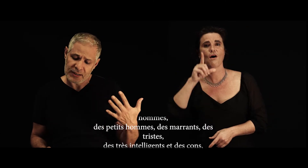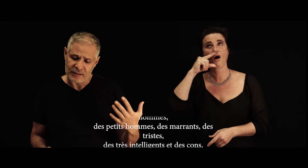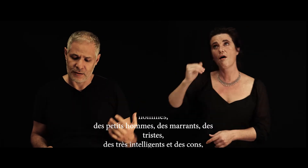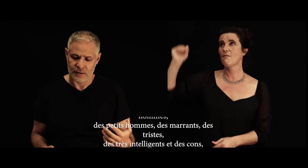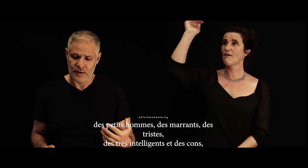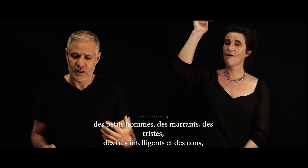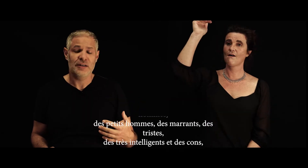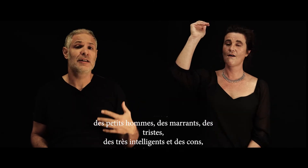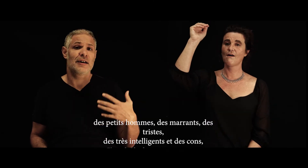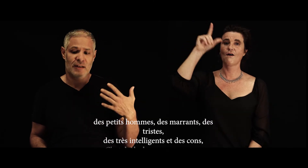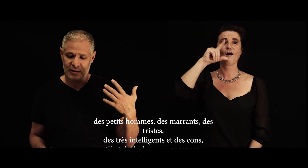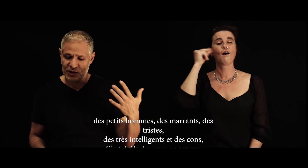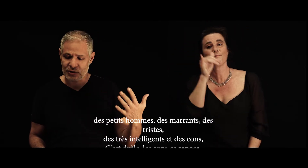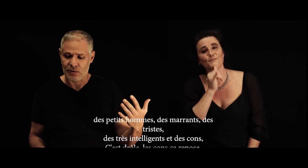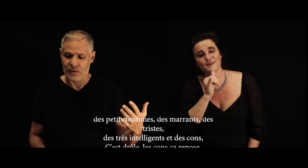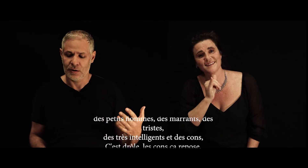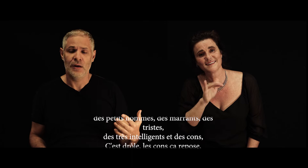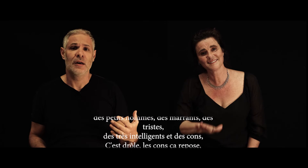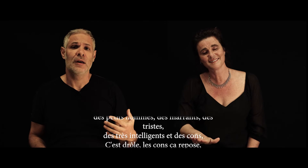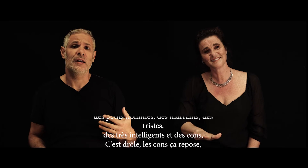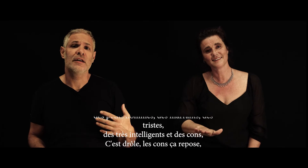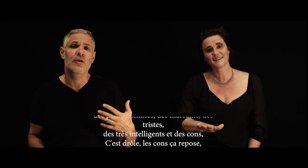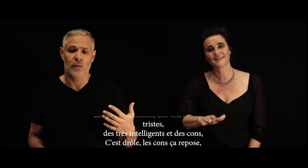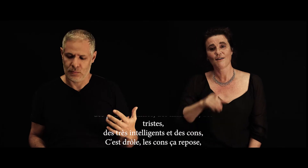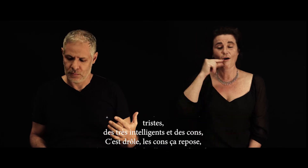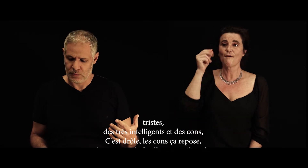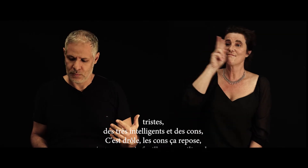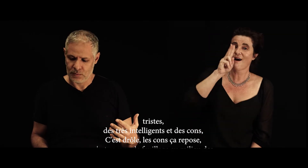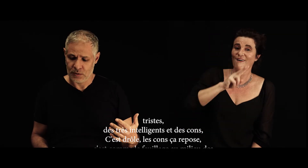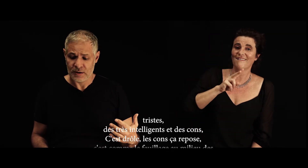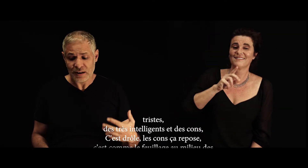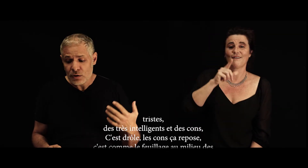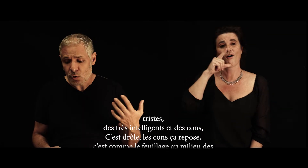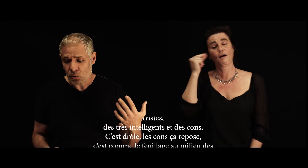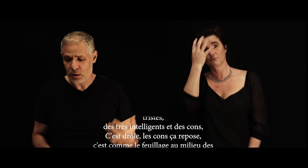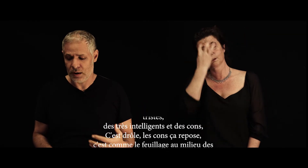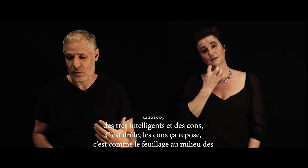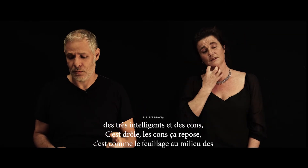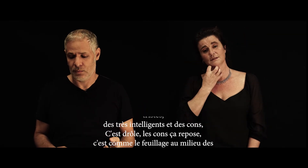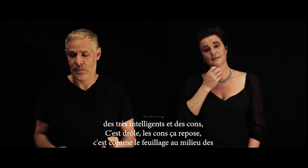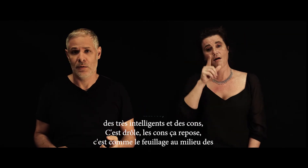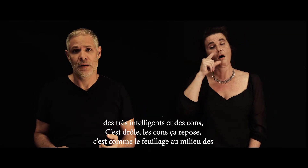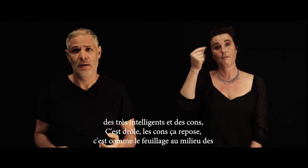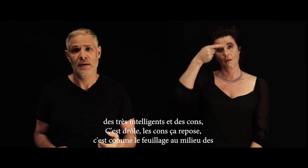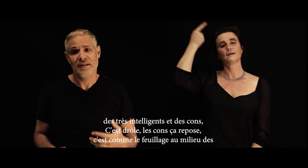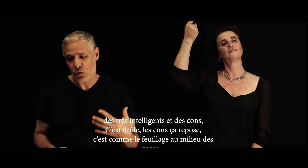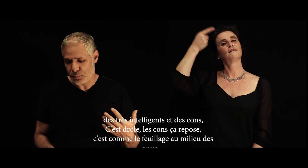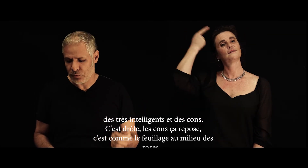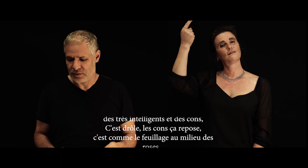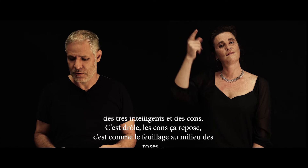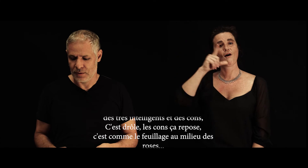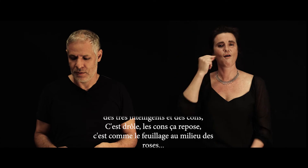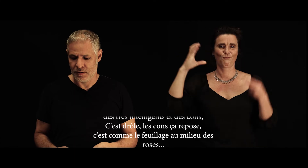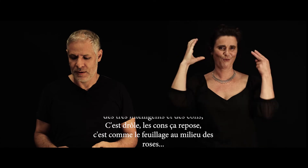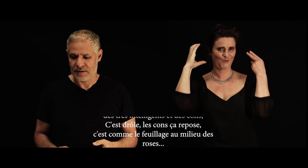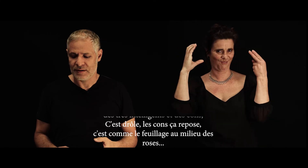des tristes, des très intelligents et des cons. C'est drôle les cons, ça